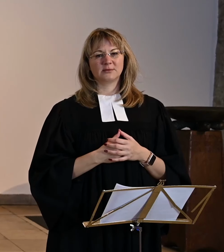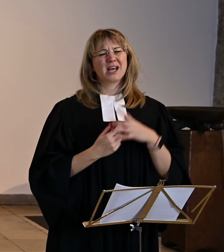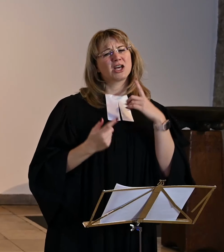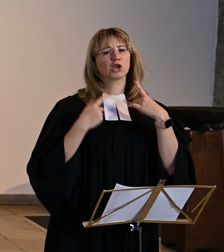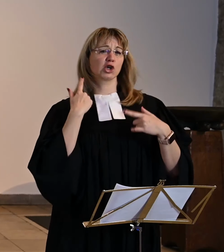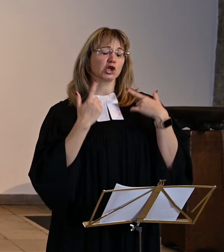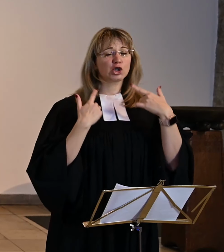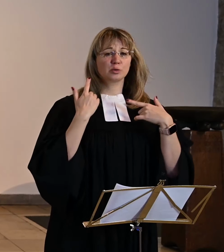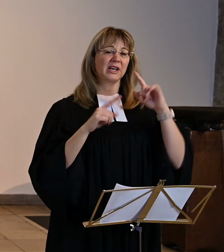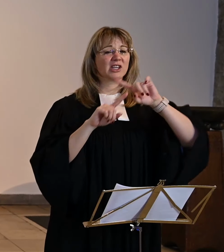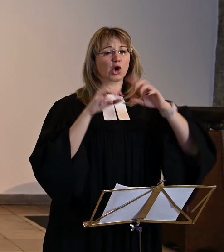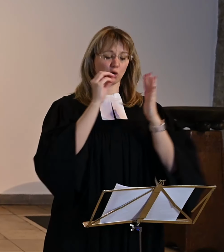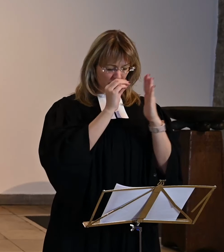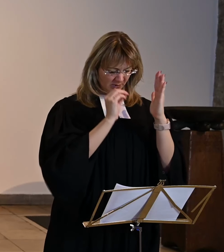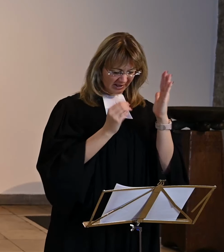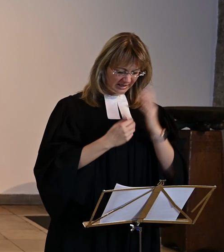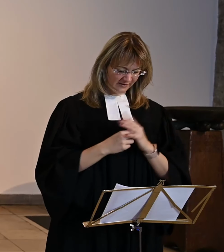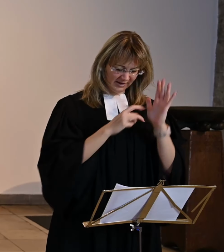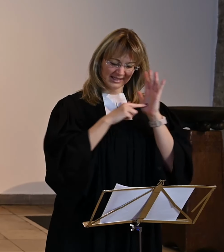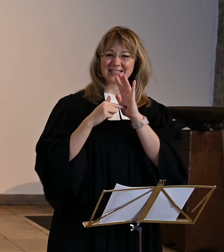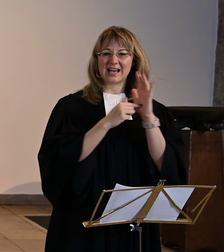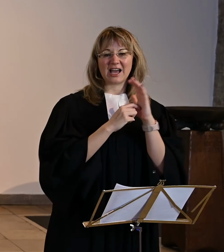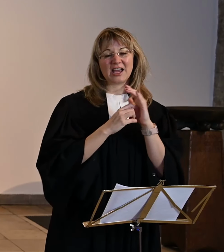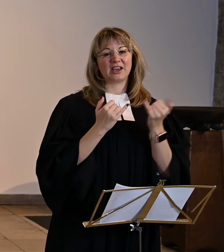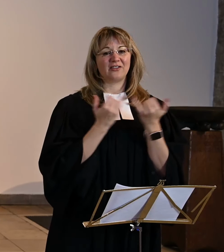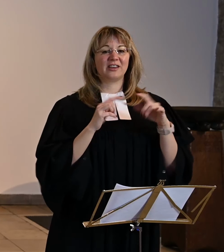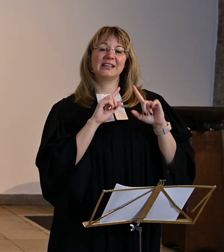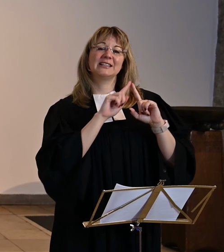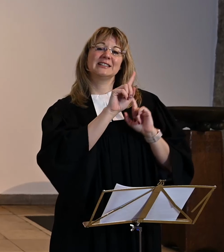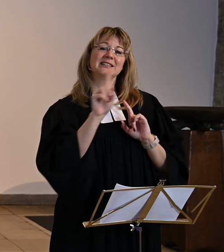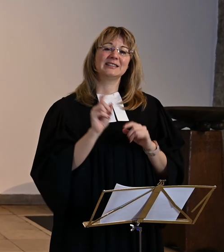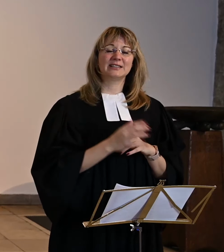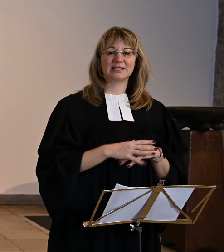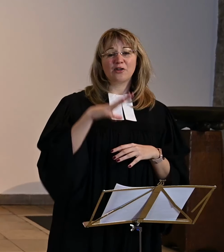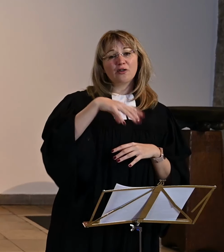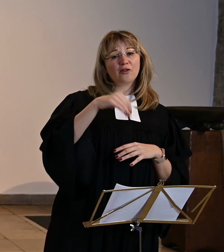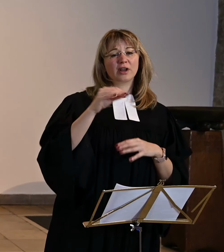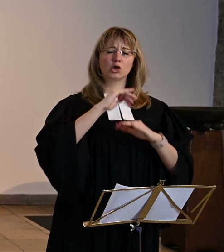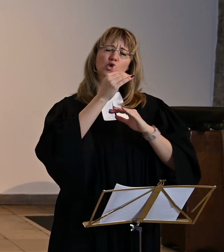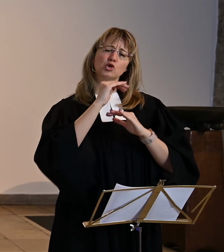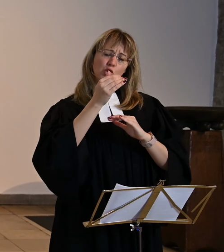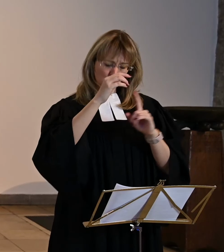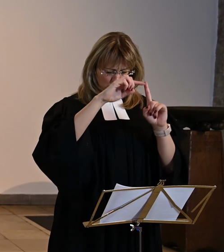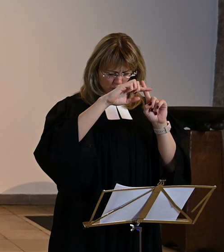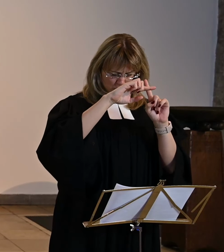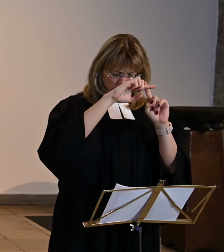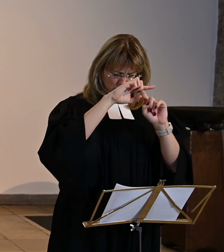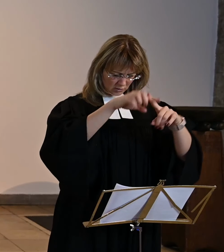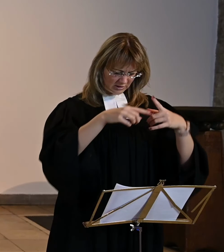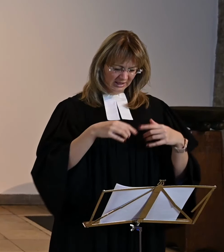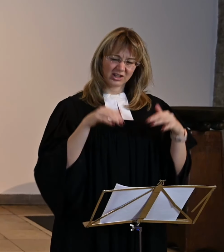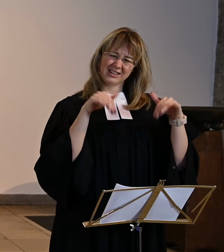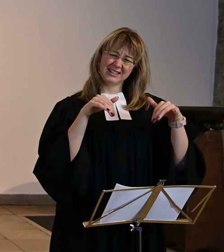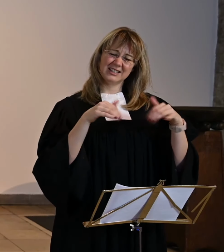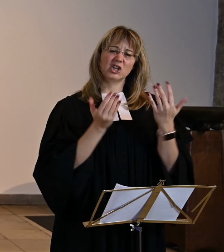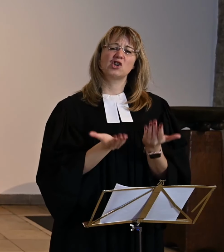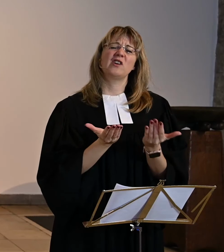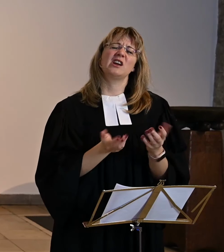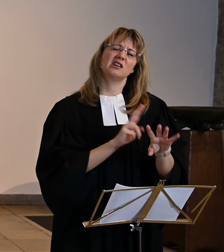teil. Gespräche und Briefe zeigen, wie sie auf diese Weise in ihrer Trauer Trost